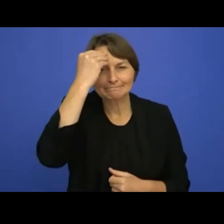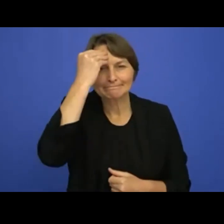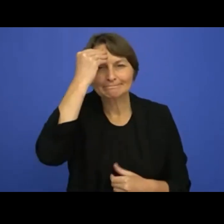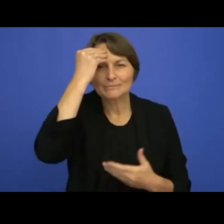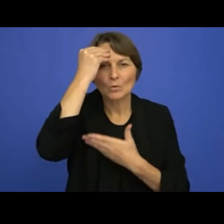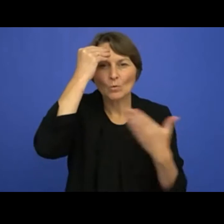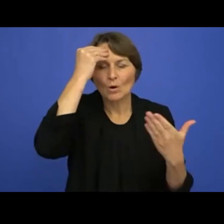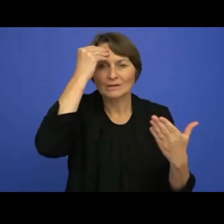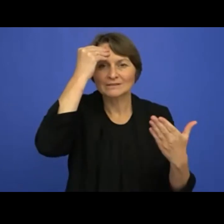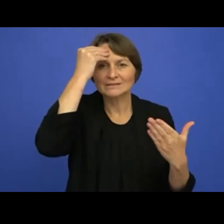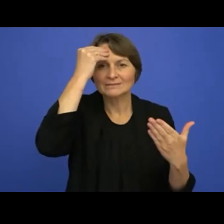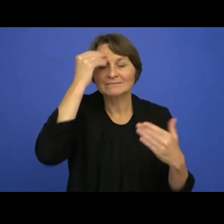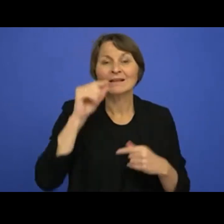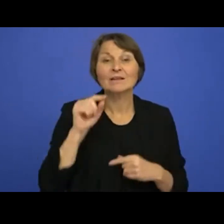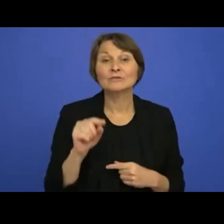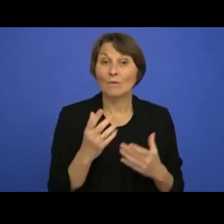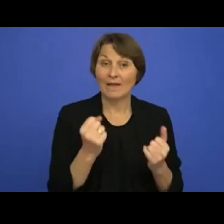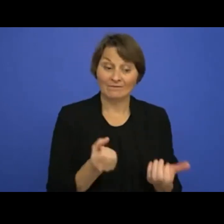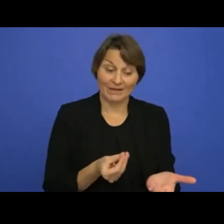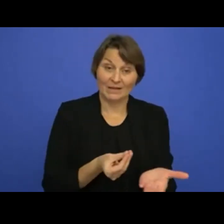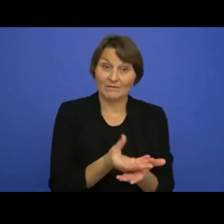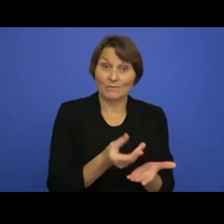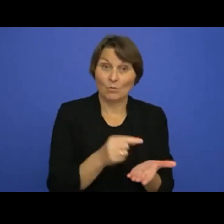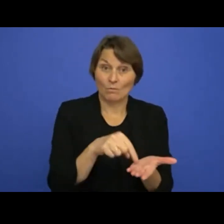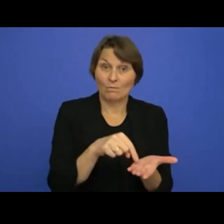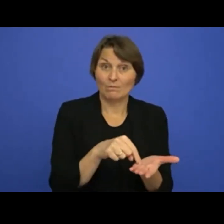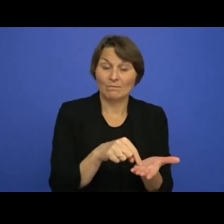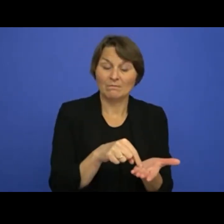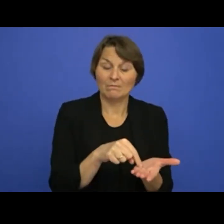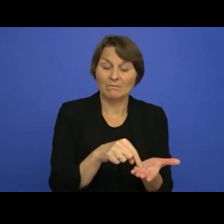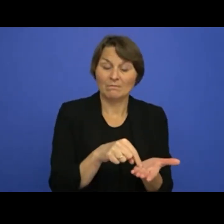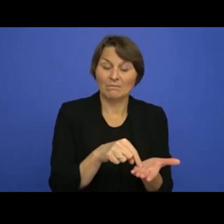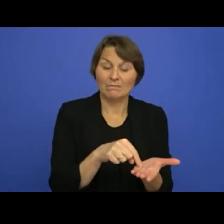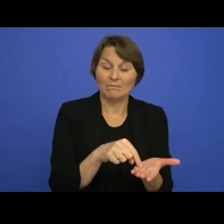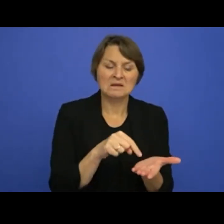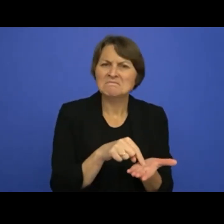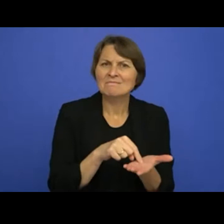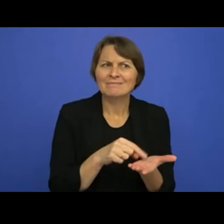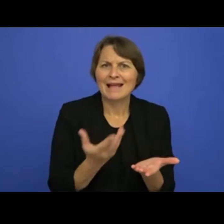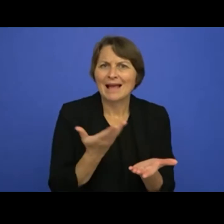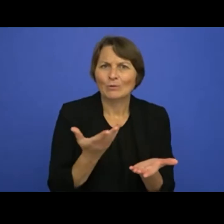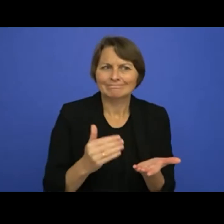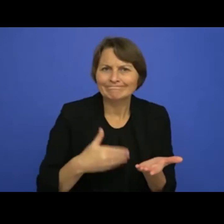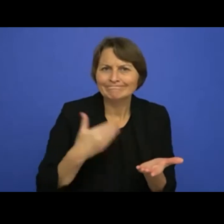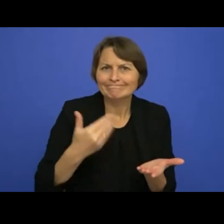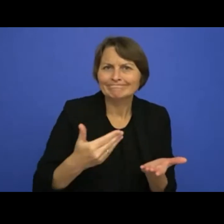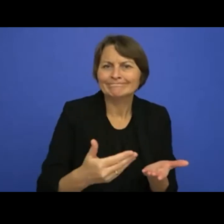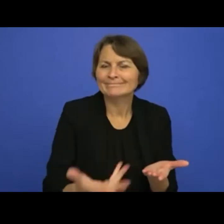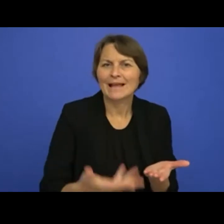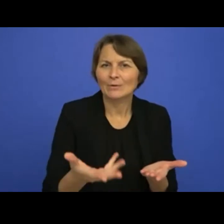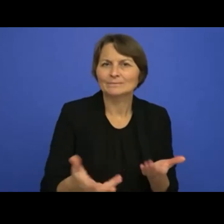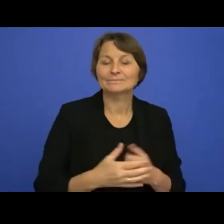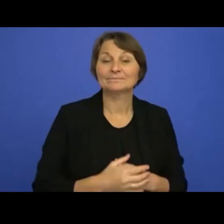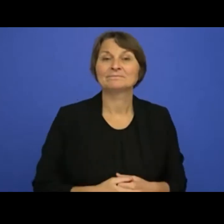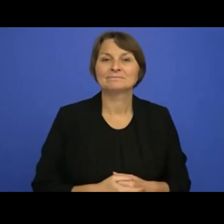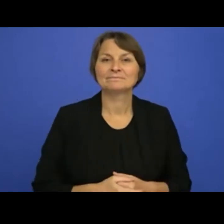Les équipes doivent toujours songer à qu'est-ce qui est vraiment nécessaire, de quelle information